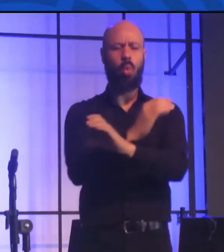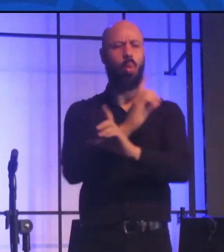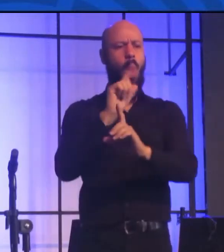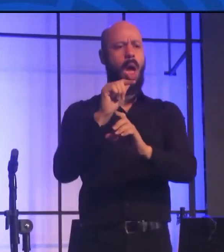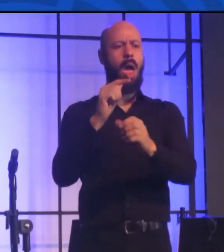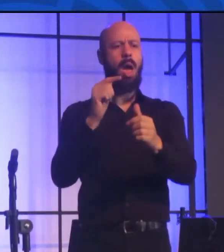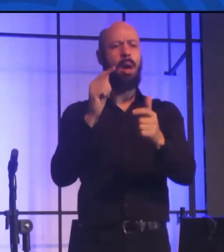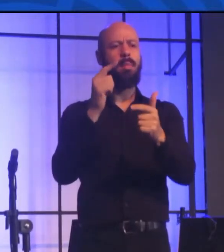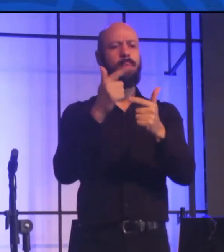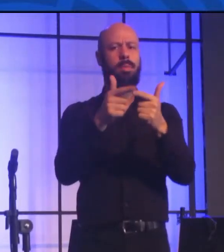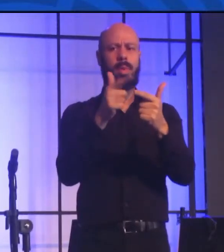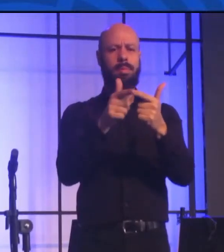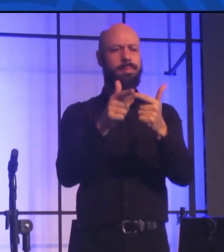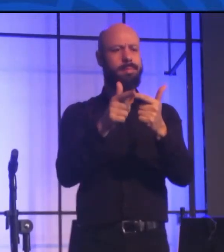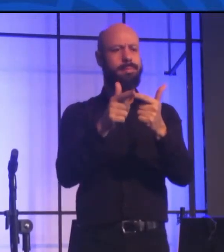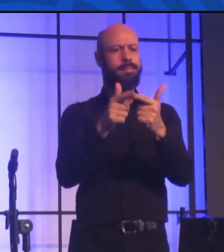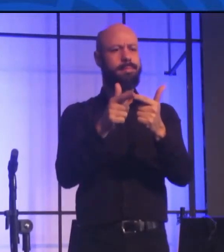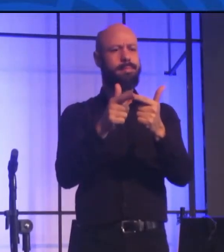interessante?